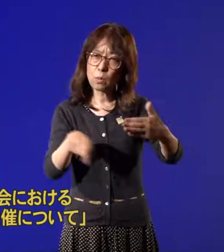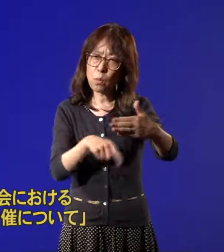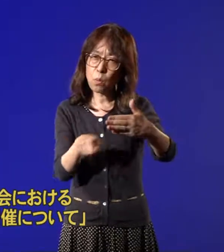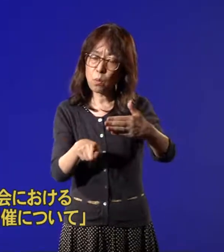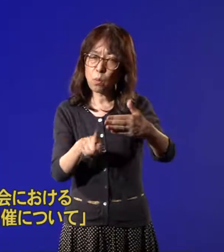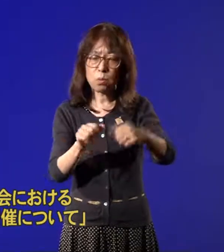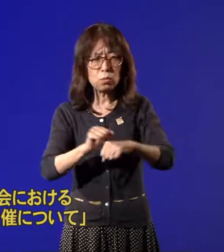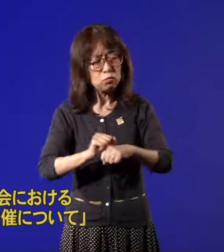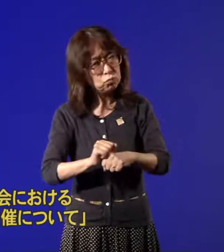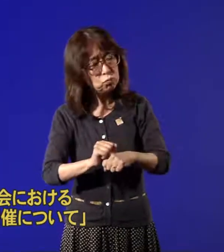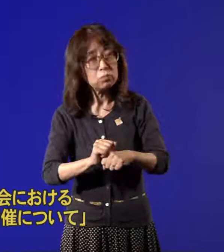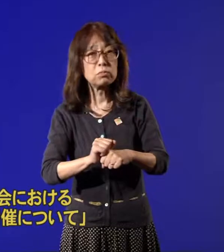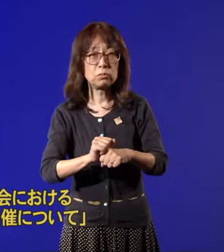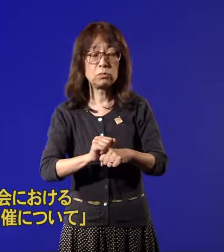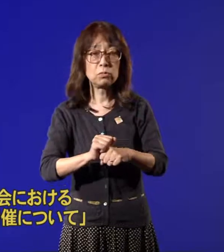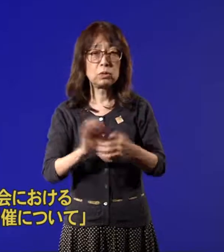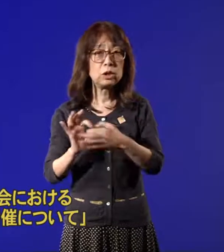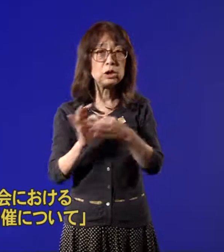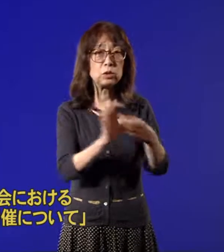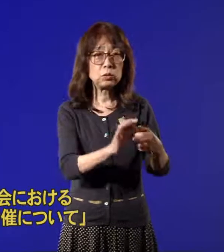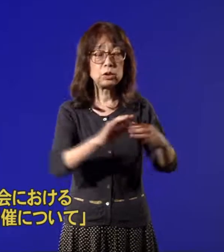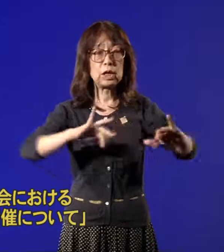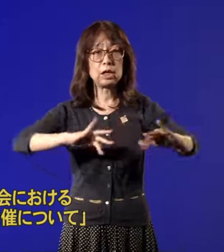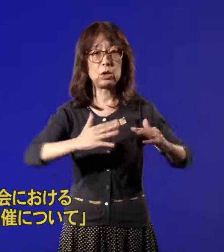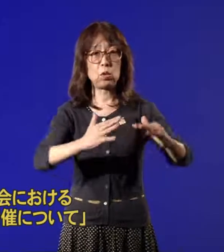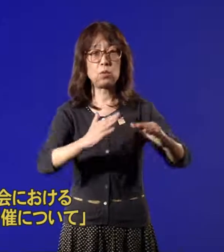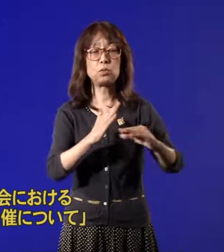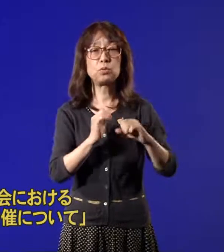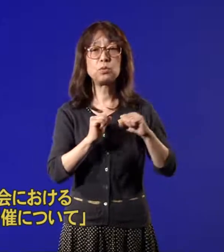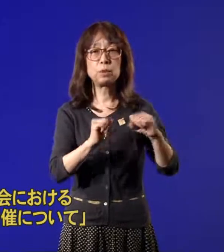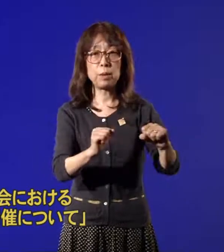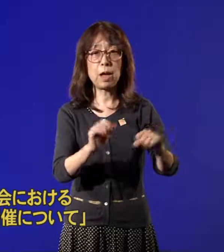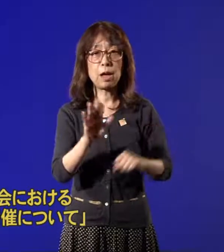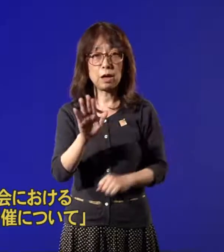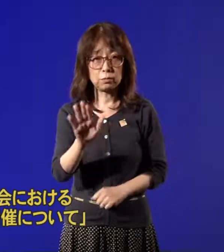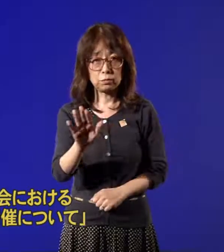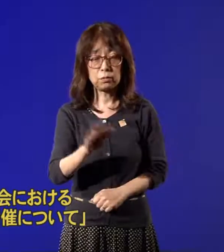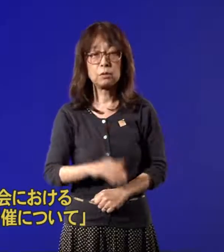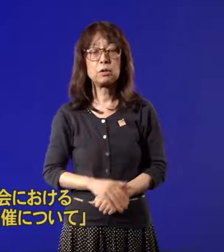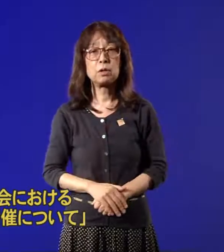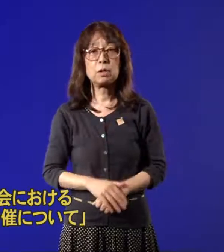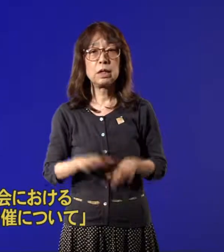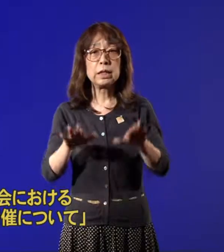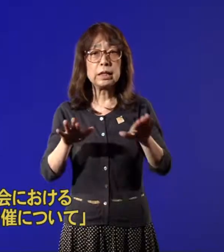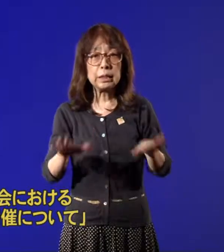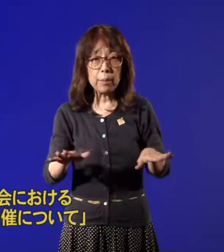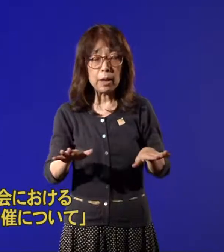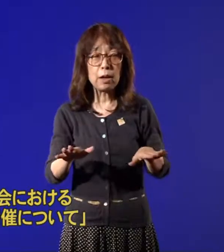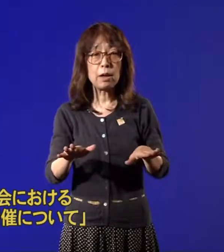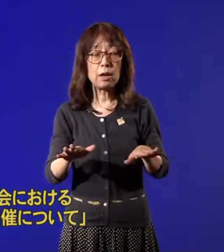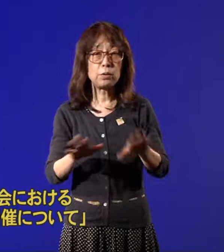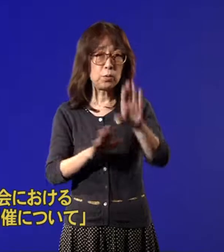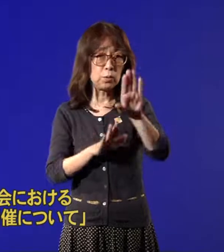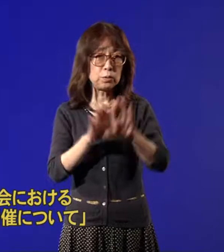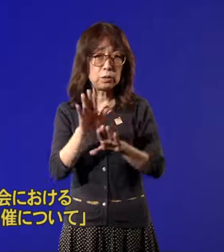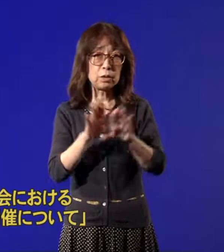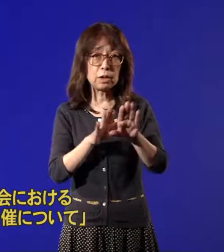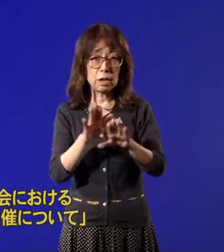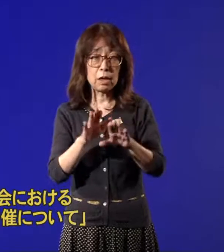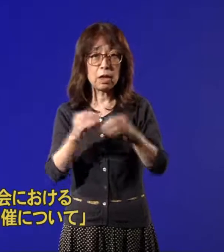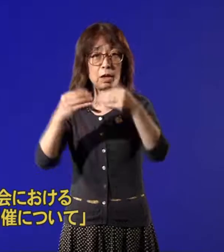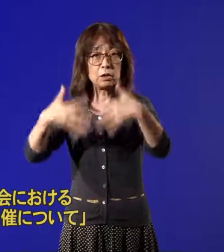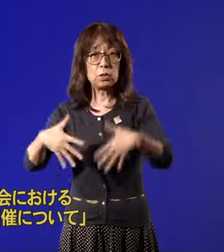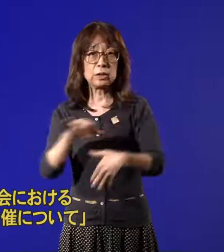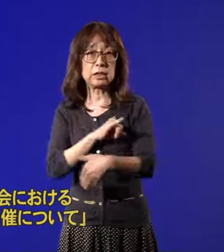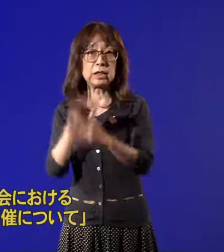ということは引き続き議論をしていくという状況になろうかというふうに思います。まあ、現時点で、組織委員